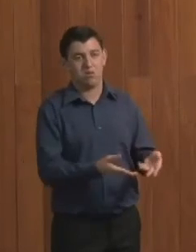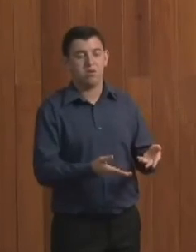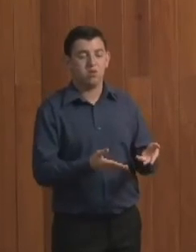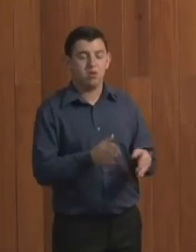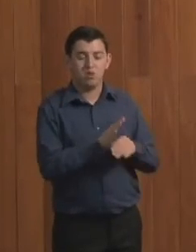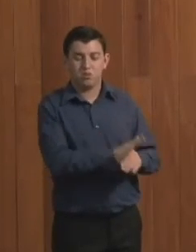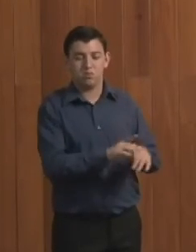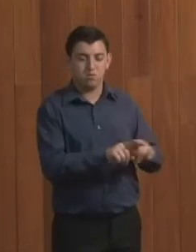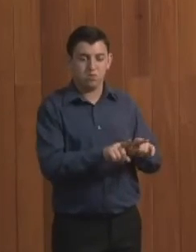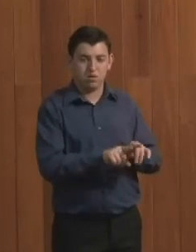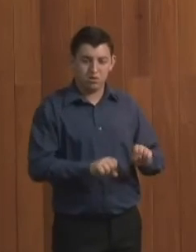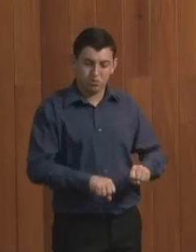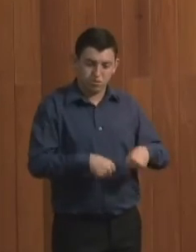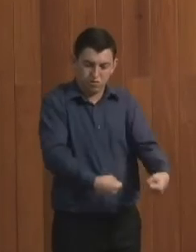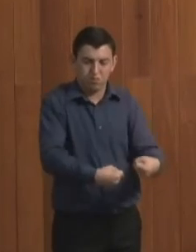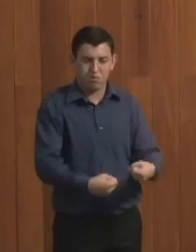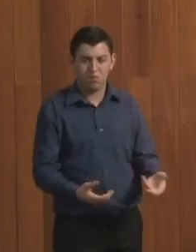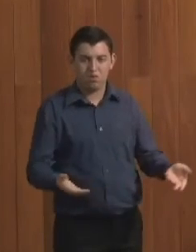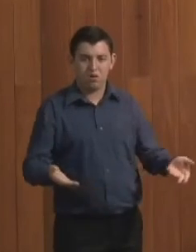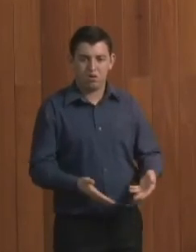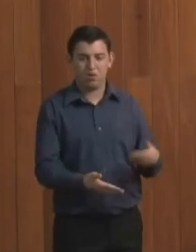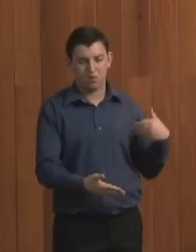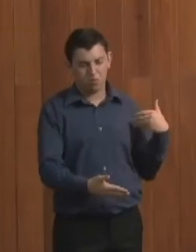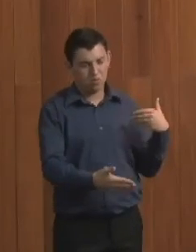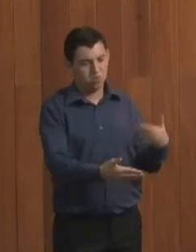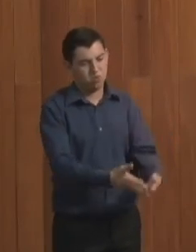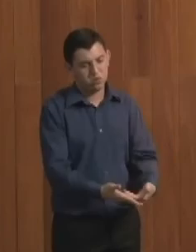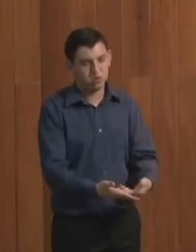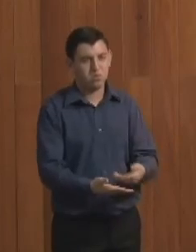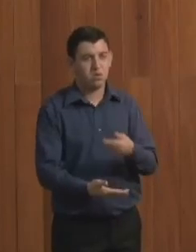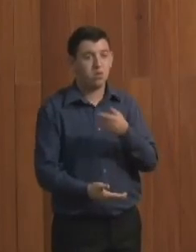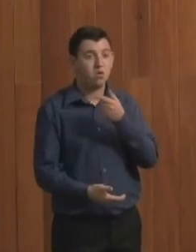hoje empreendidos pelo Dr. Rodrigo Janot